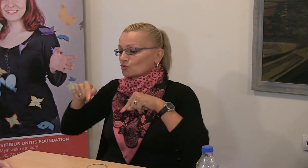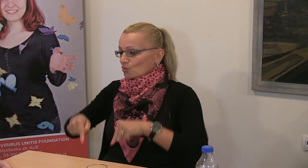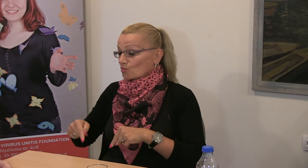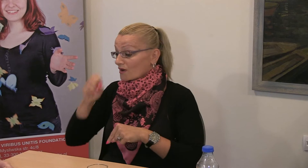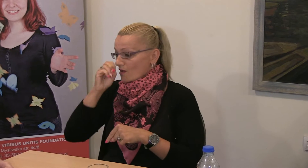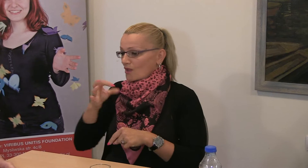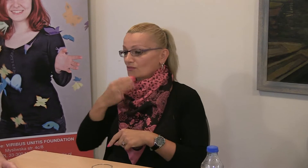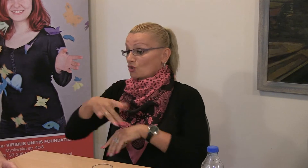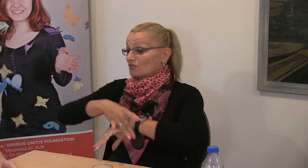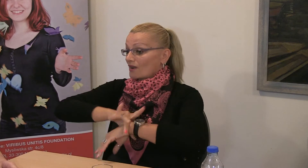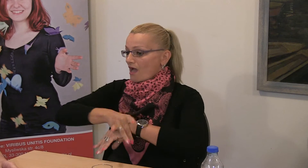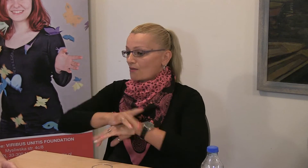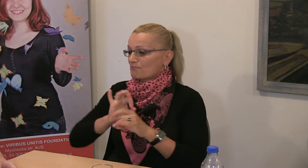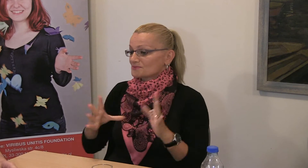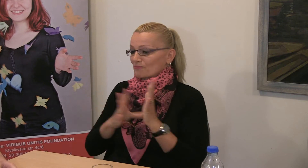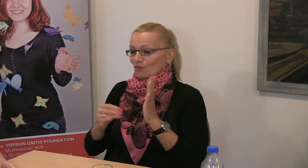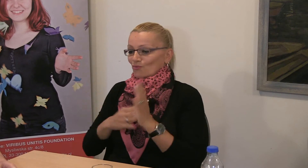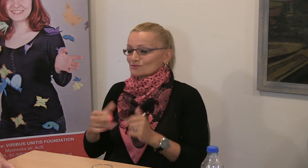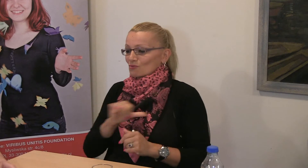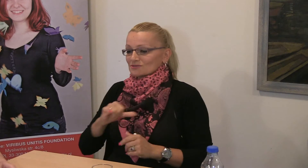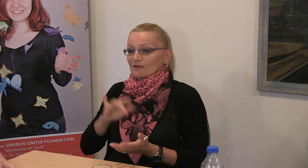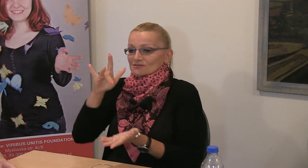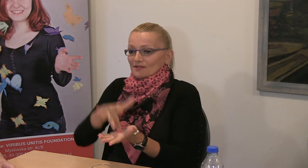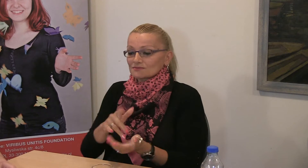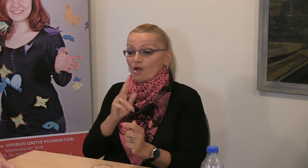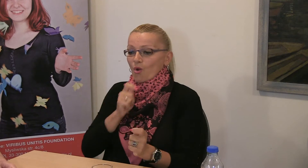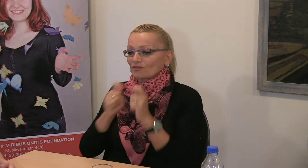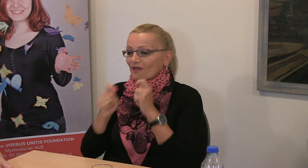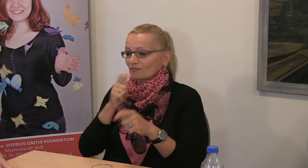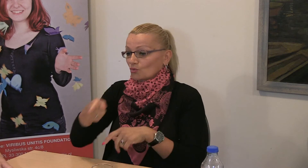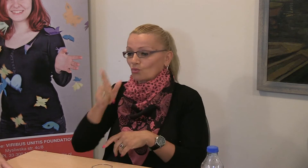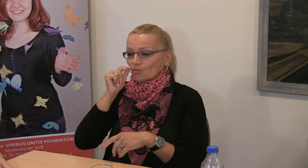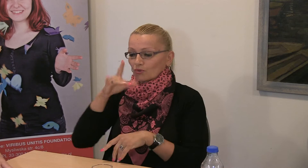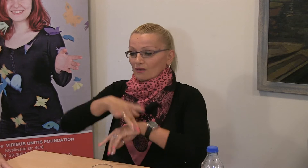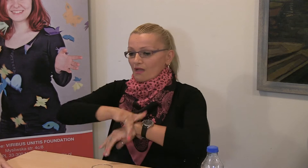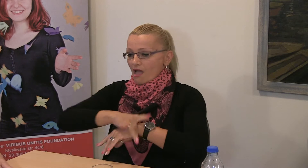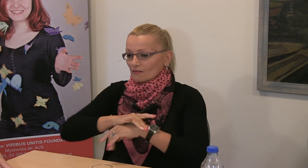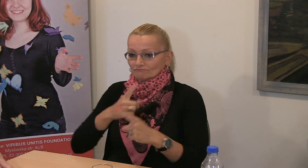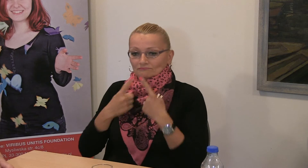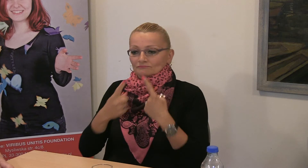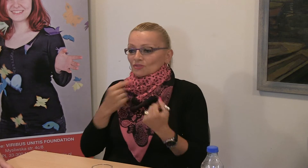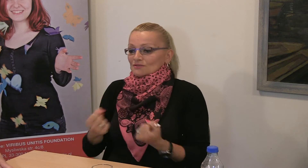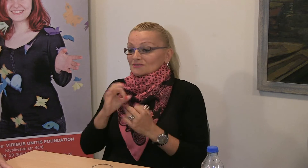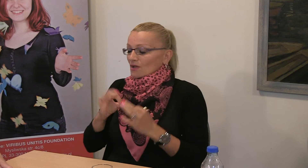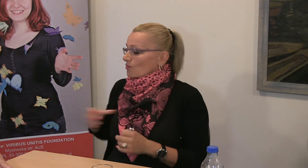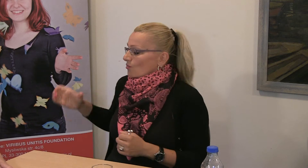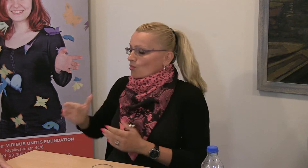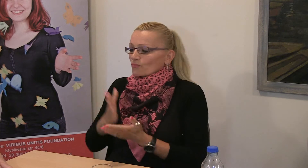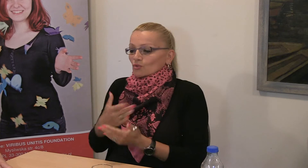a najteže je kod lekara. Kod lekara ne može sam, a ne može da se stigne, a treba da se, to je uvek